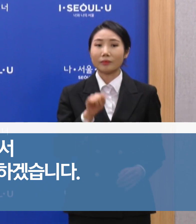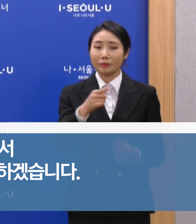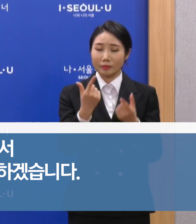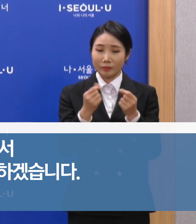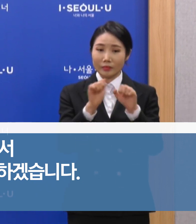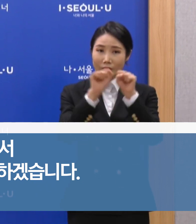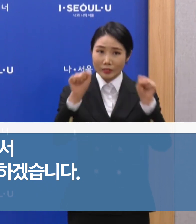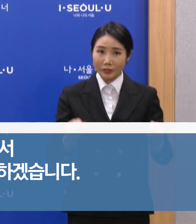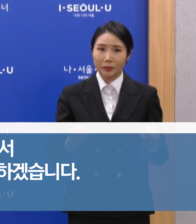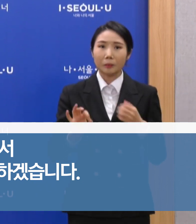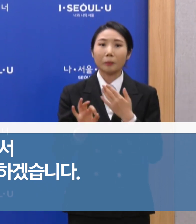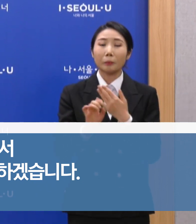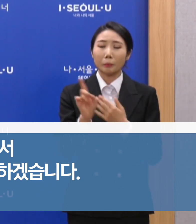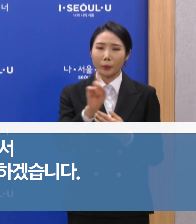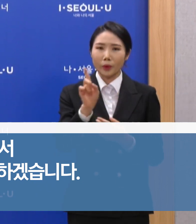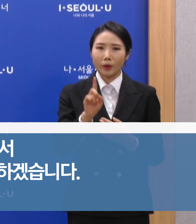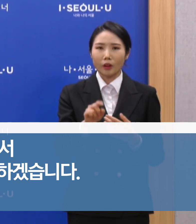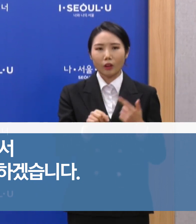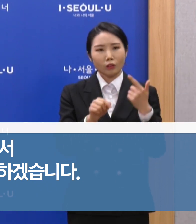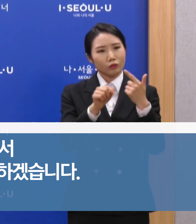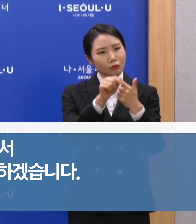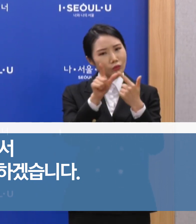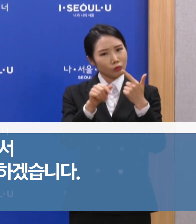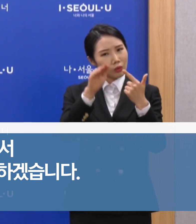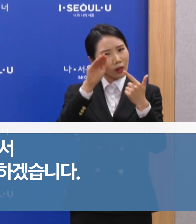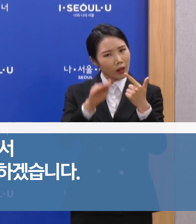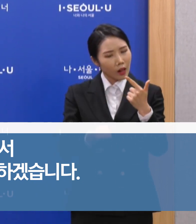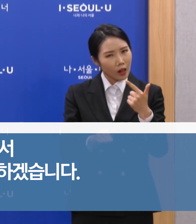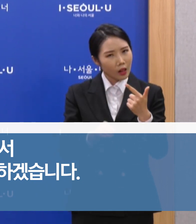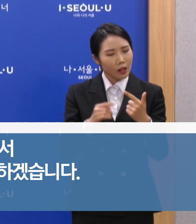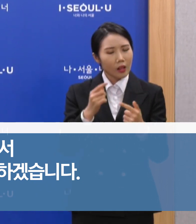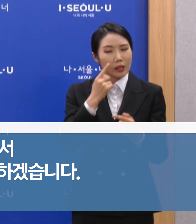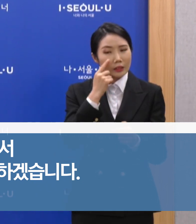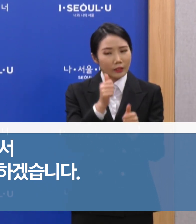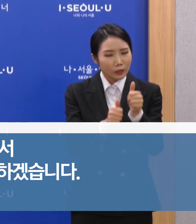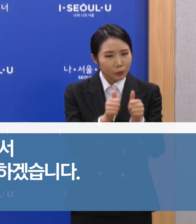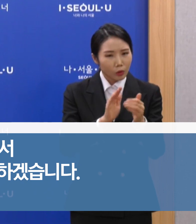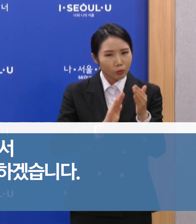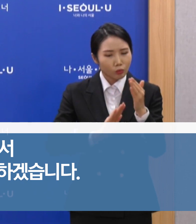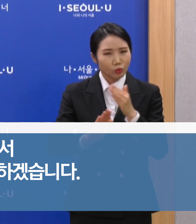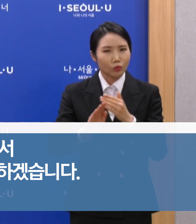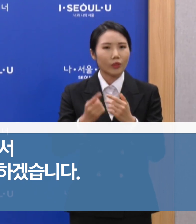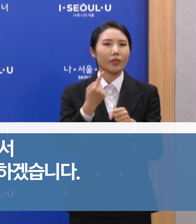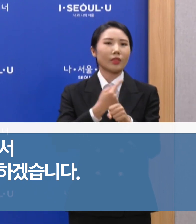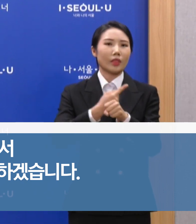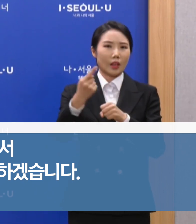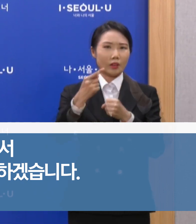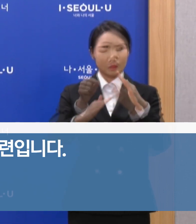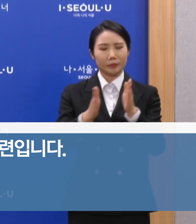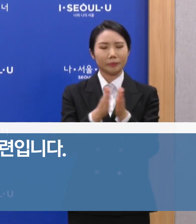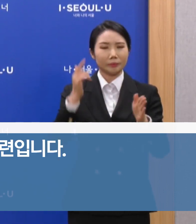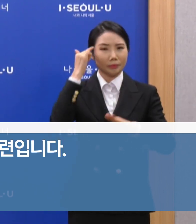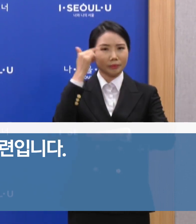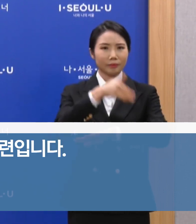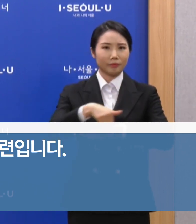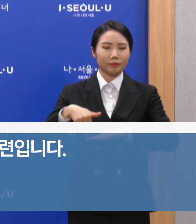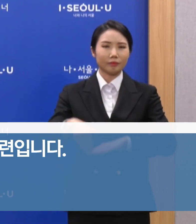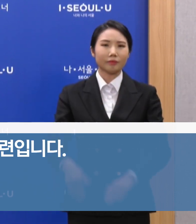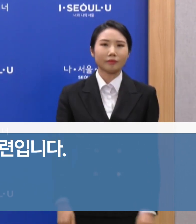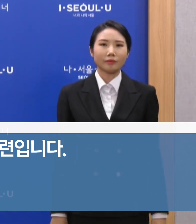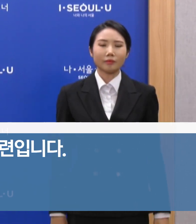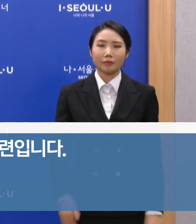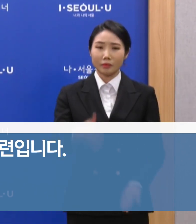시스템은 하반기 시범사업을 거쳐서 내년 3월 정식 오픈할 계획으로 추진하겠습니다.